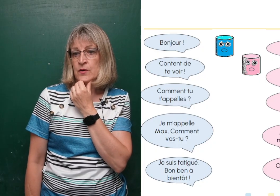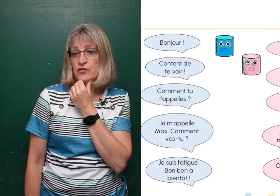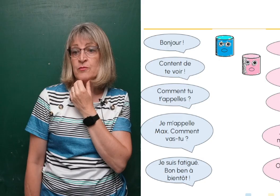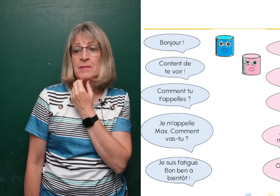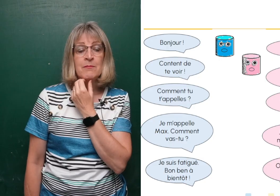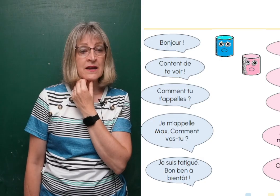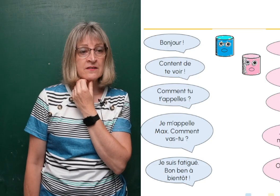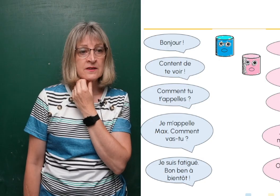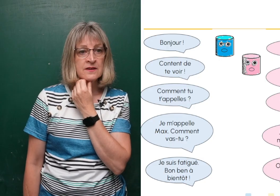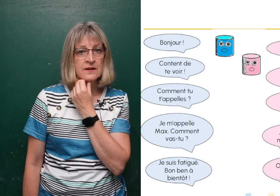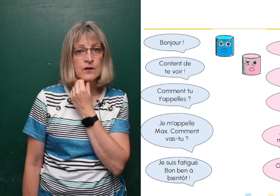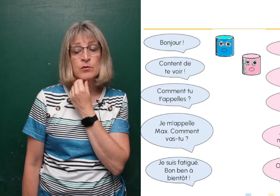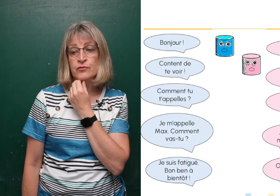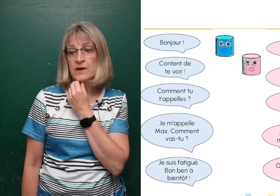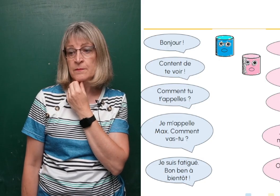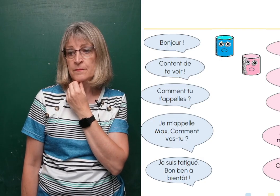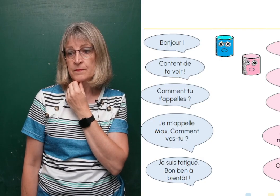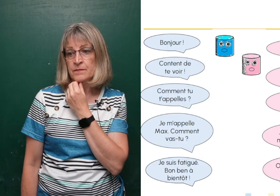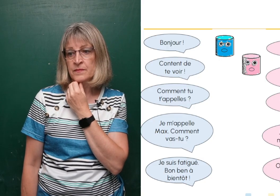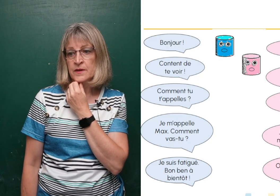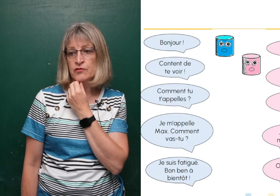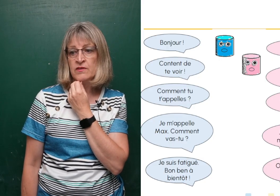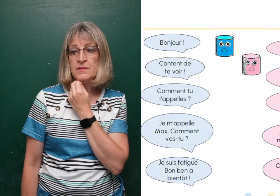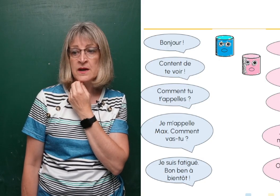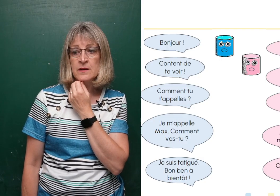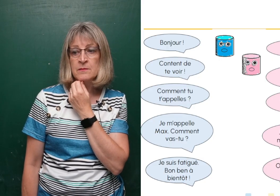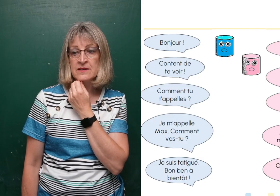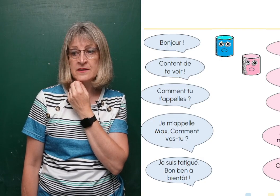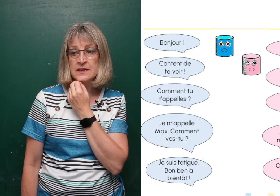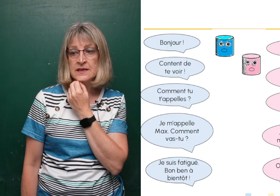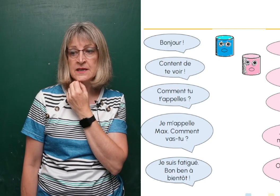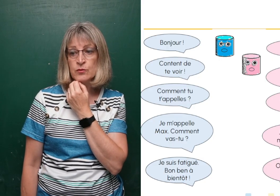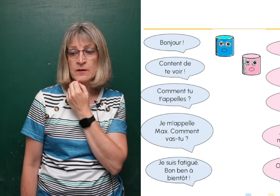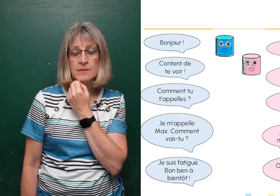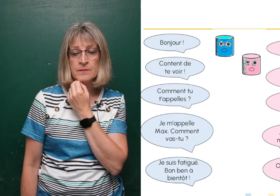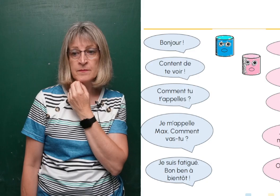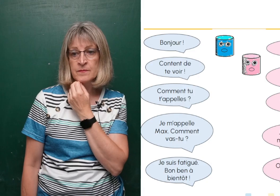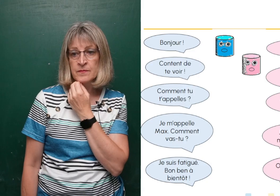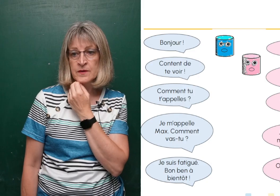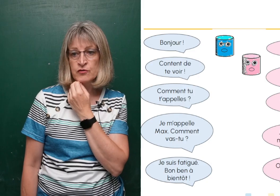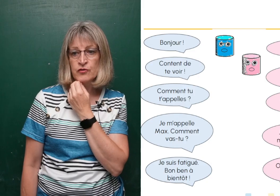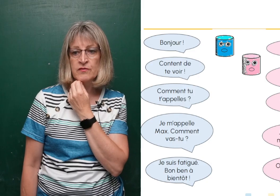Je m'appelle Max, comment tu vas? Je vais bien, merci. Et toi? Je suis